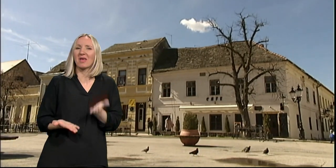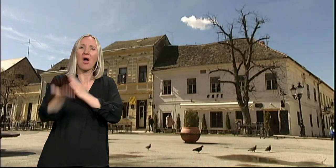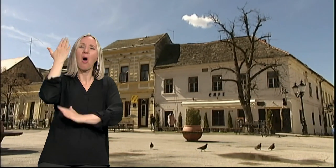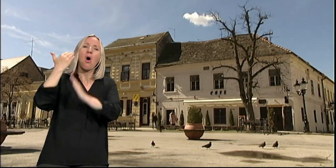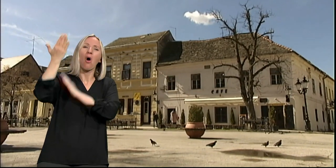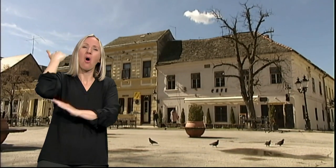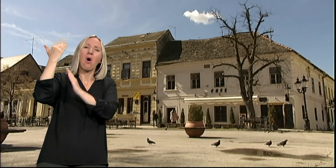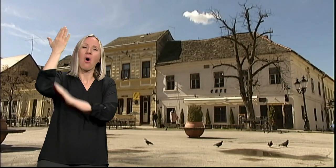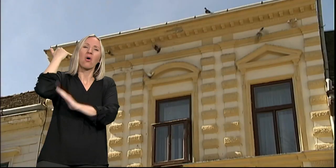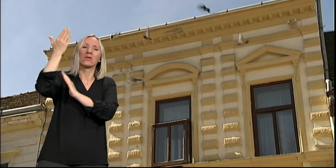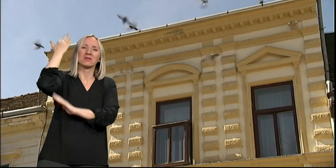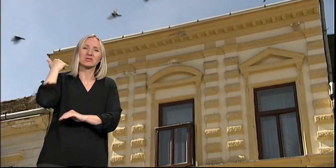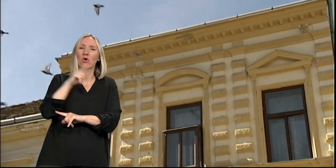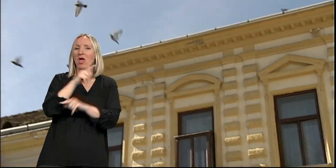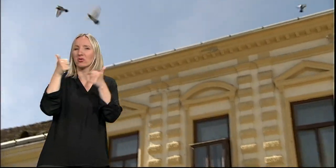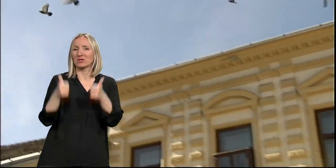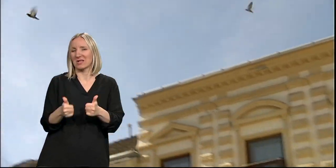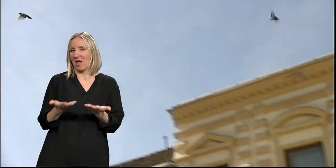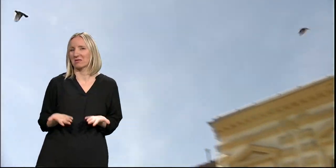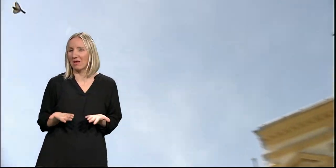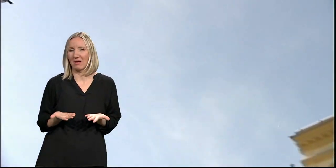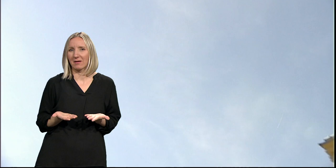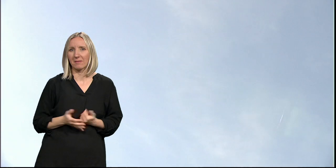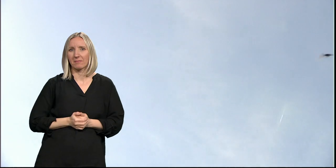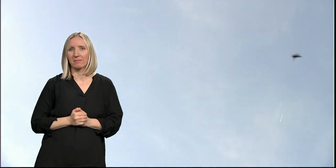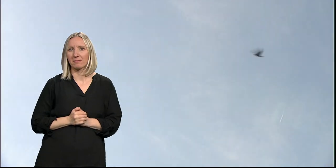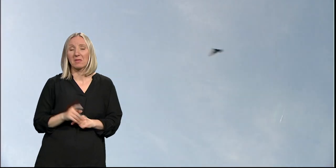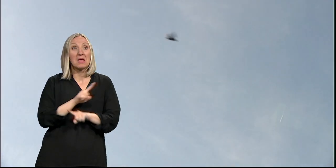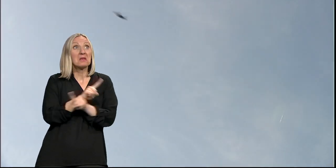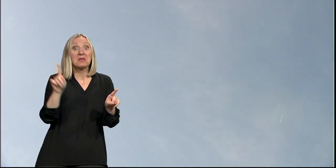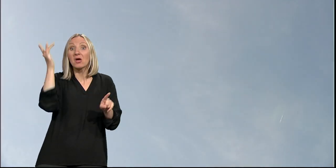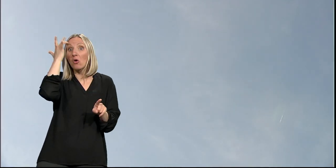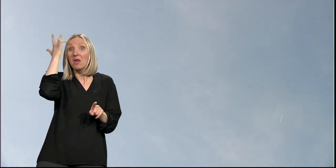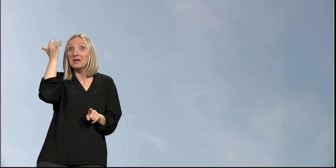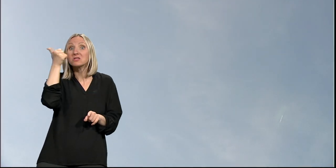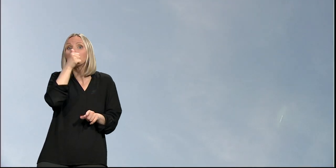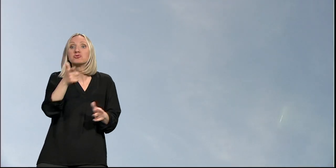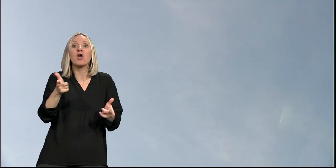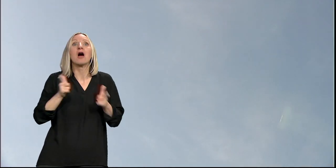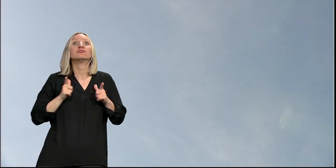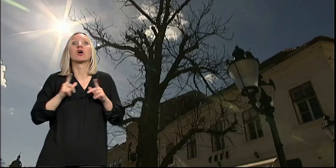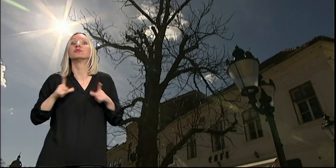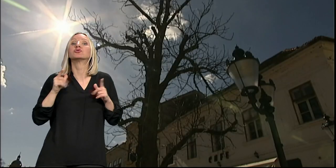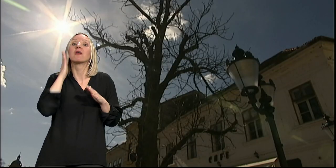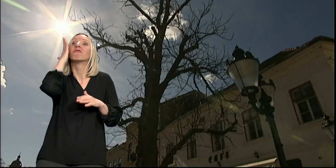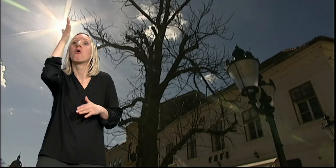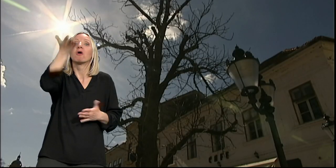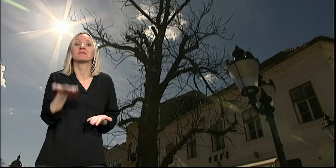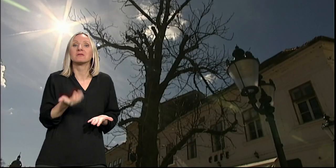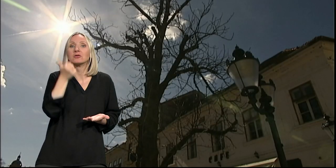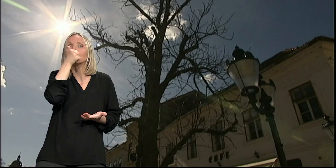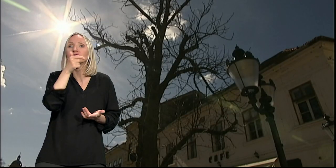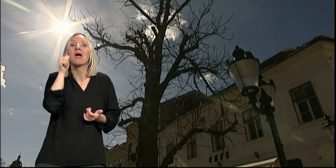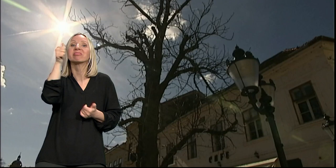isti. Od iskona, niko ne zna šta ga čeka, dan šta